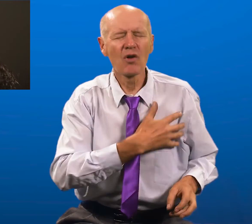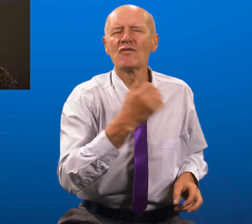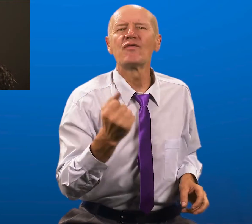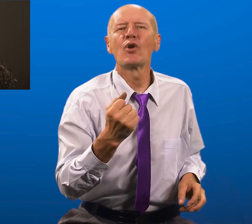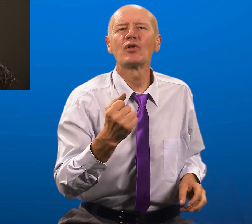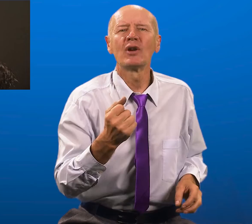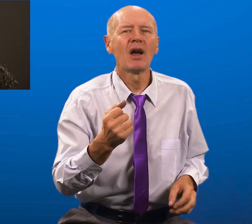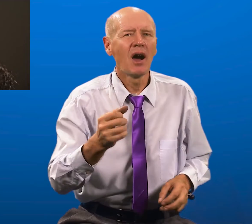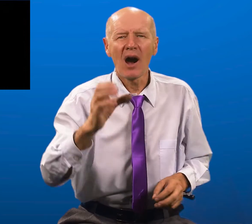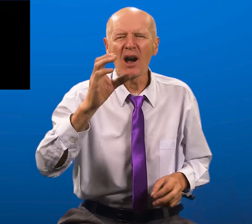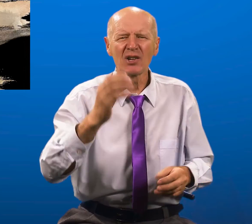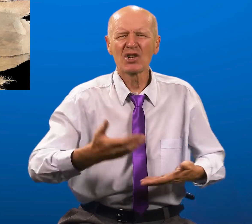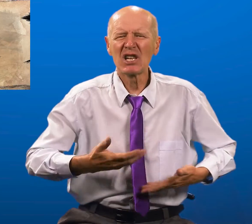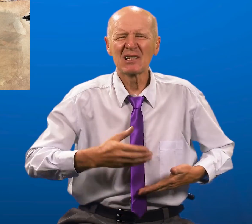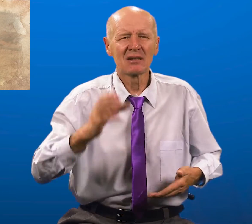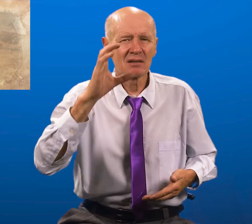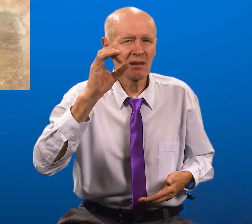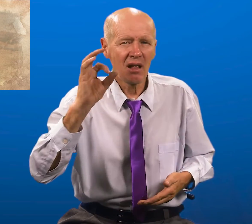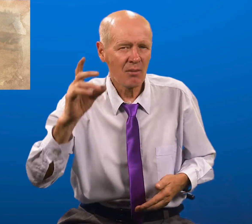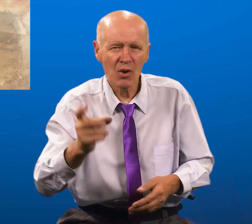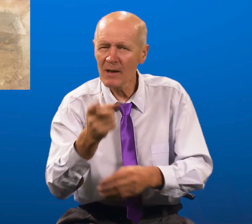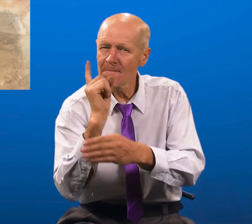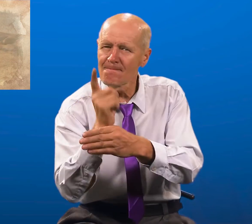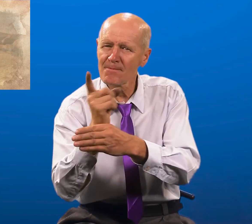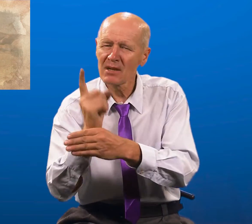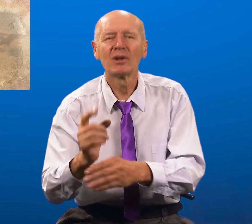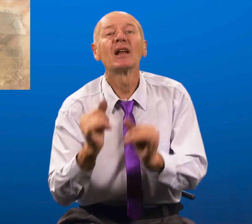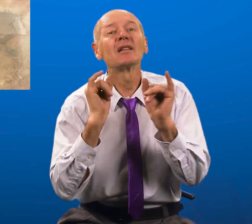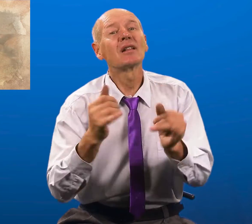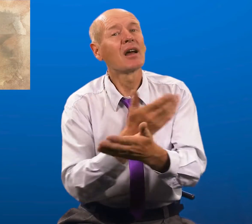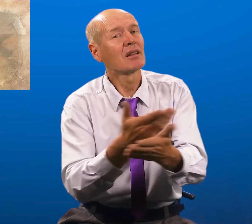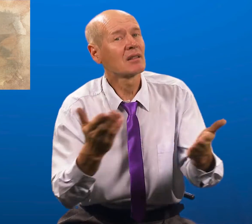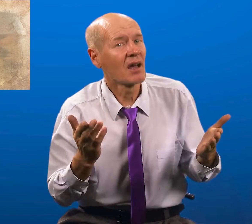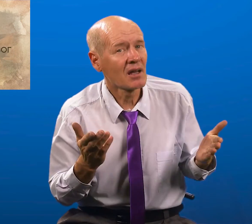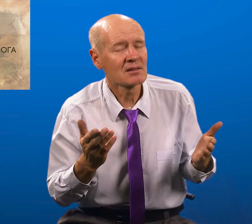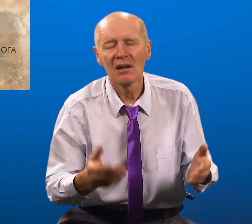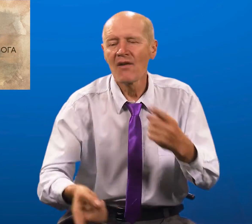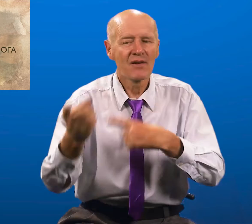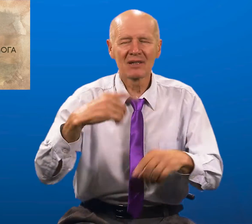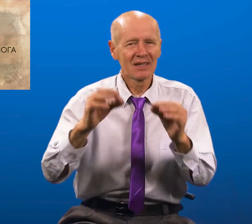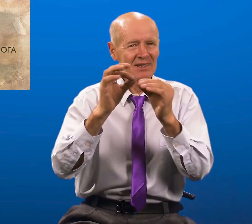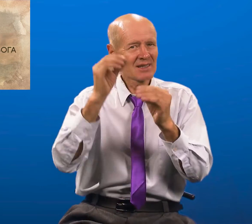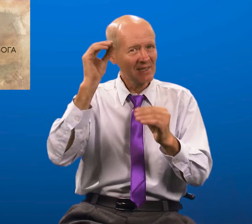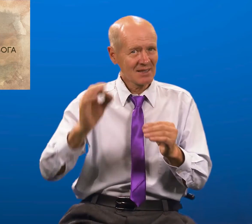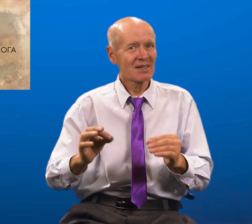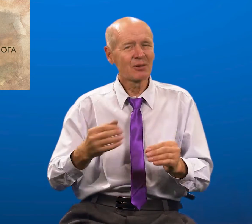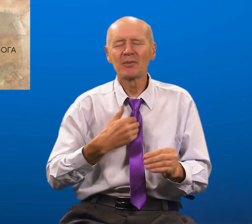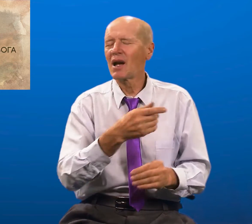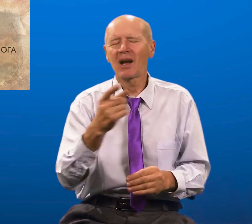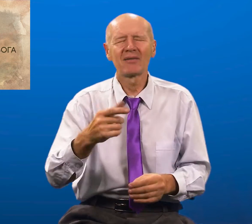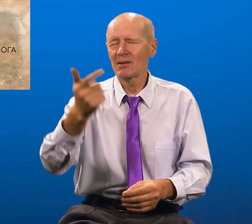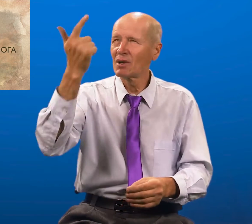для нас сегодня предостережением. Возвращая десятины и пожертвования, мы подтверждаем приоритет Бога в нашей жизни.